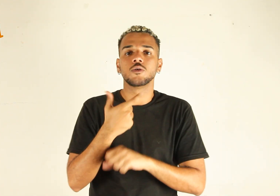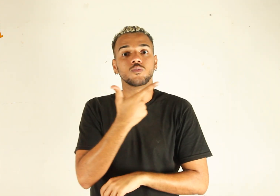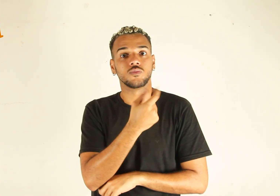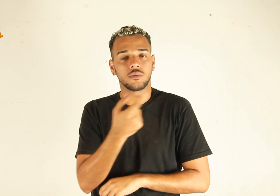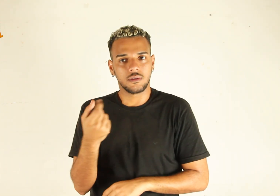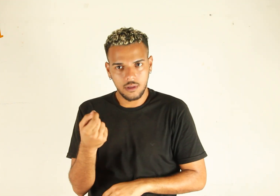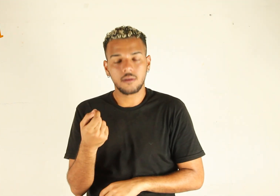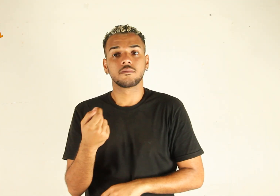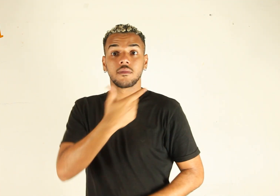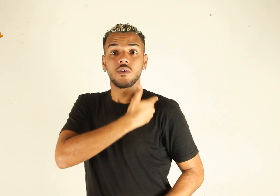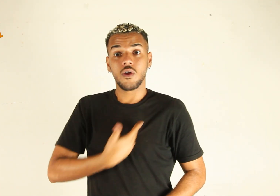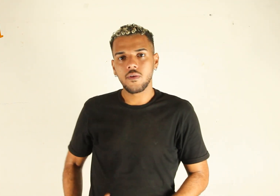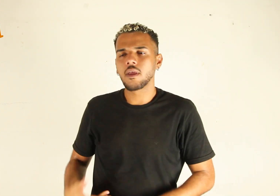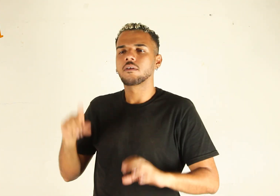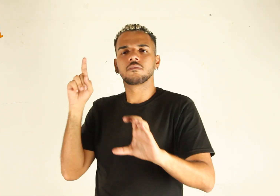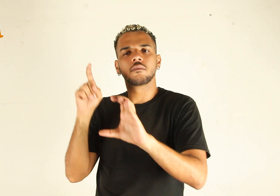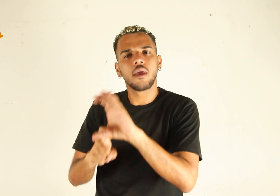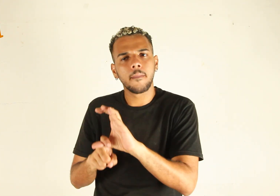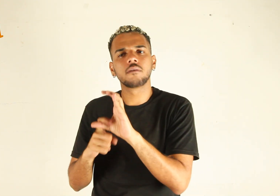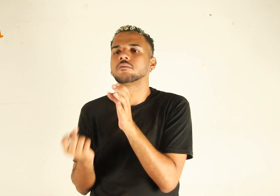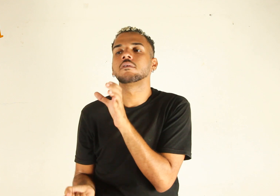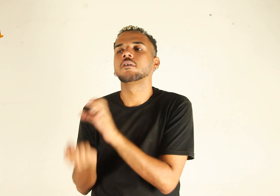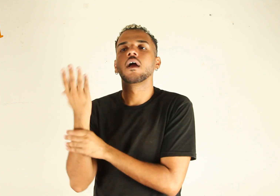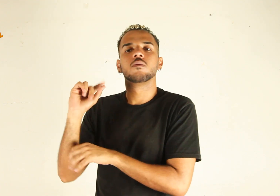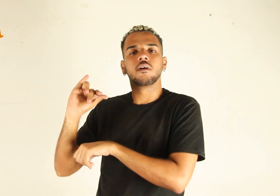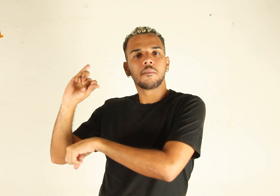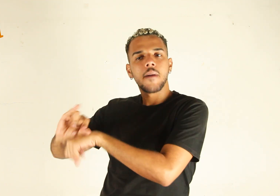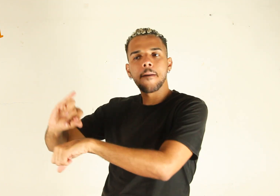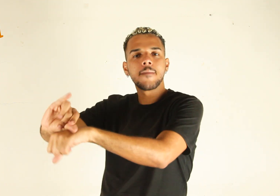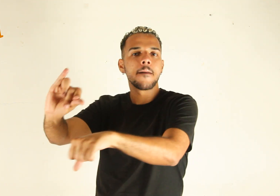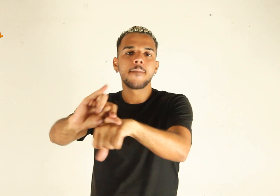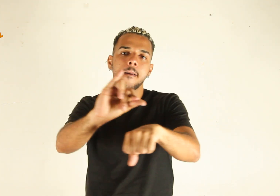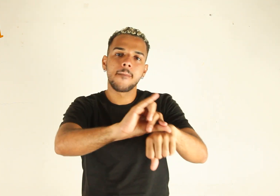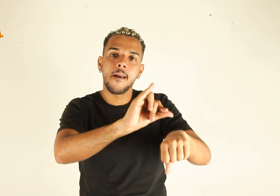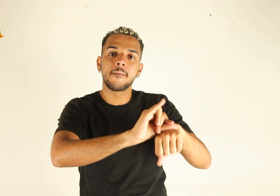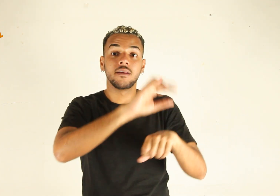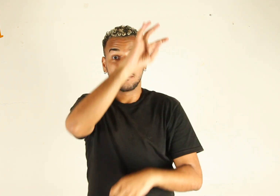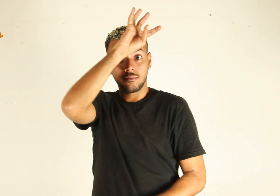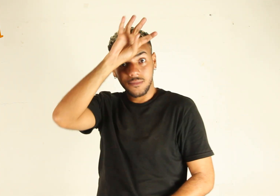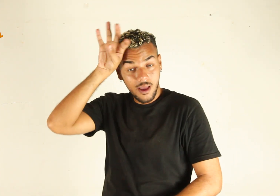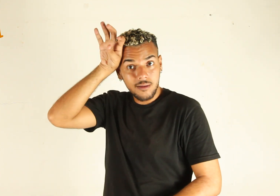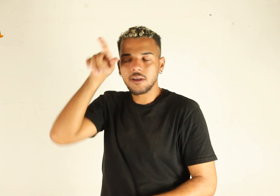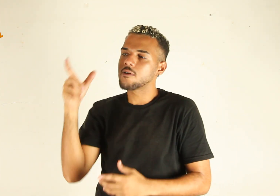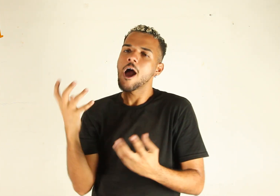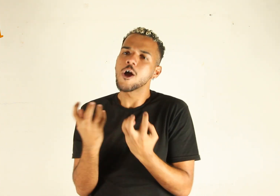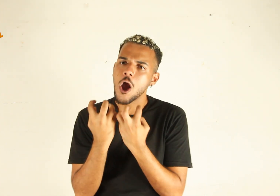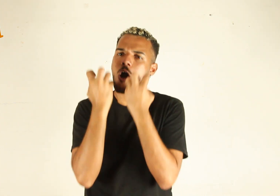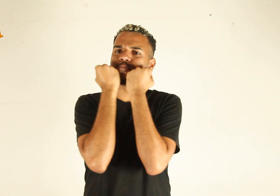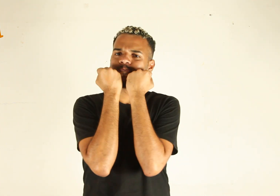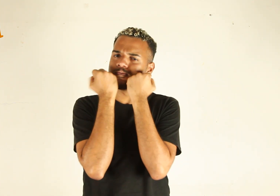que buscavam referências históricas capazes de unir a diversidade de povos. A partir do ano 2000, o